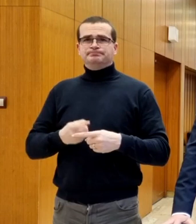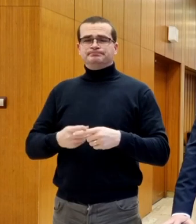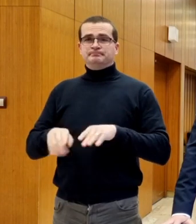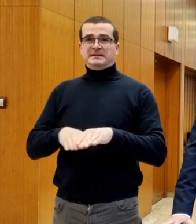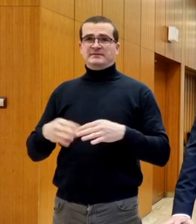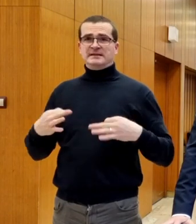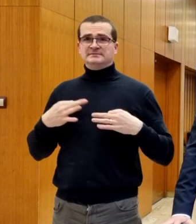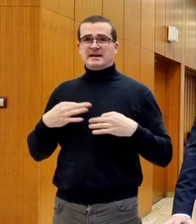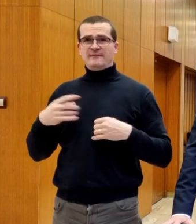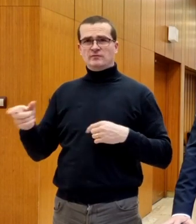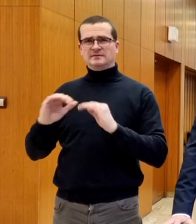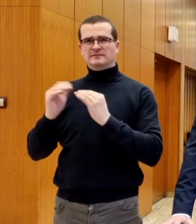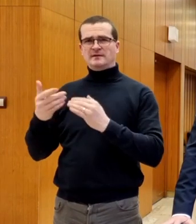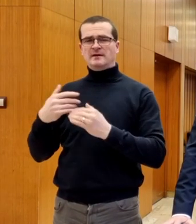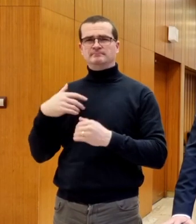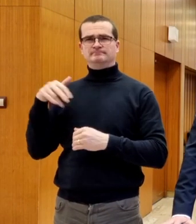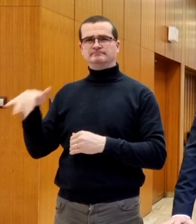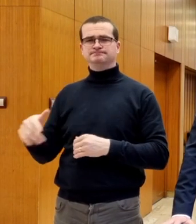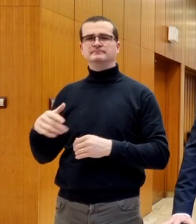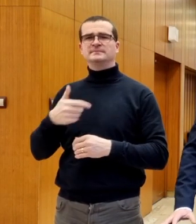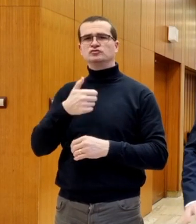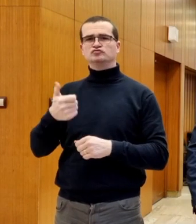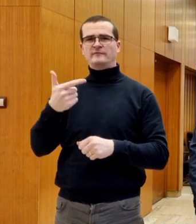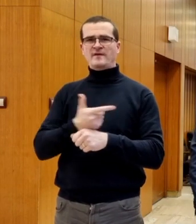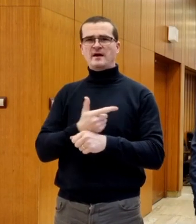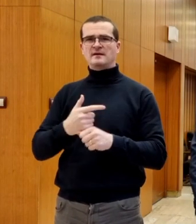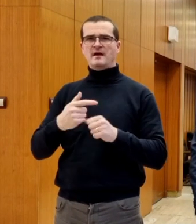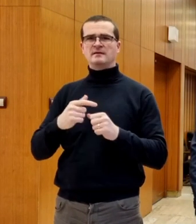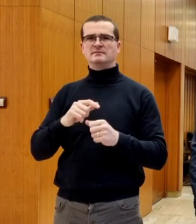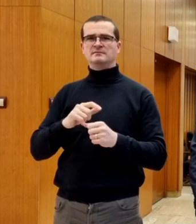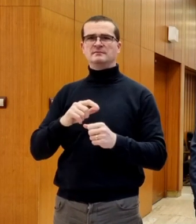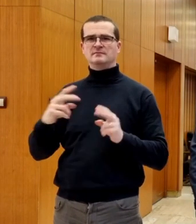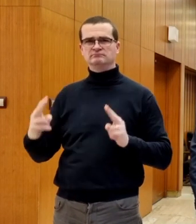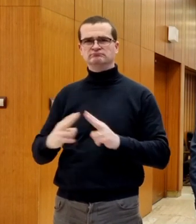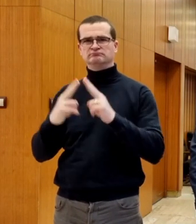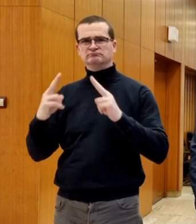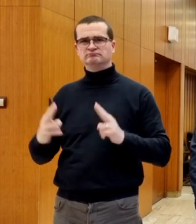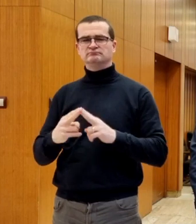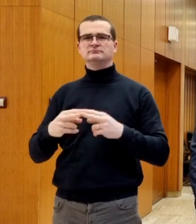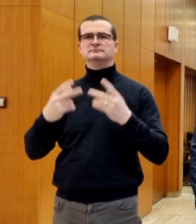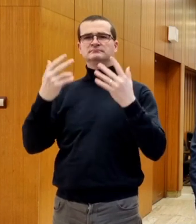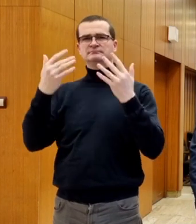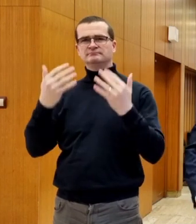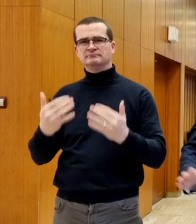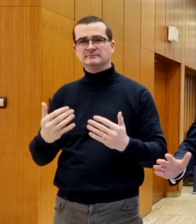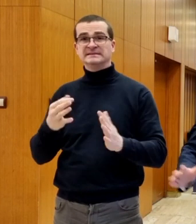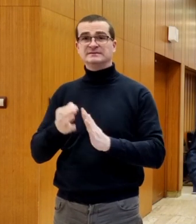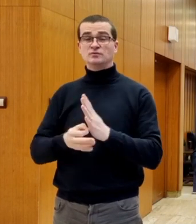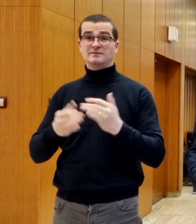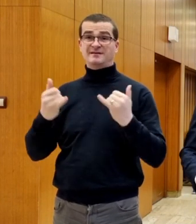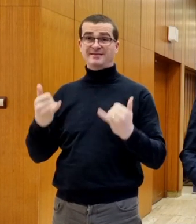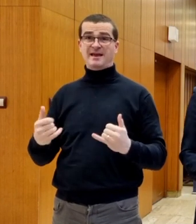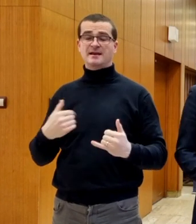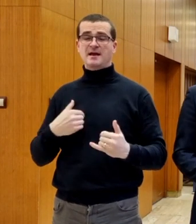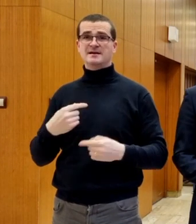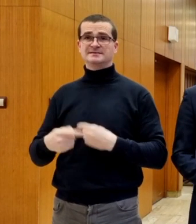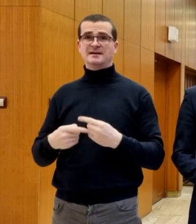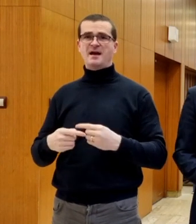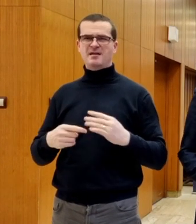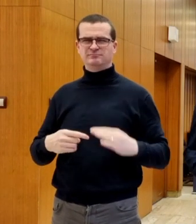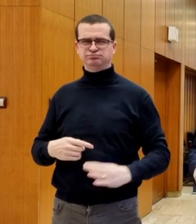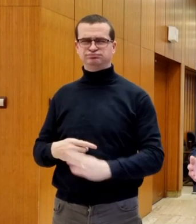ministerstve zdravotníctva absolvujem dvakrát do týždňa stretnutia, kde vyhodnocujeme situáciu. Áno, momentálne sme stále v tom